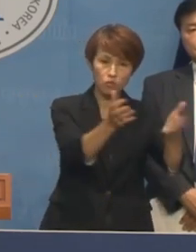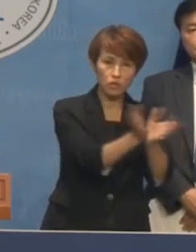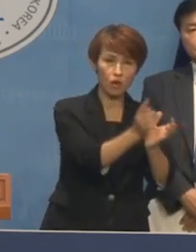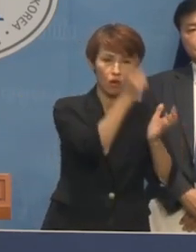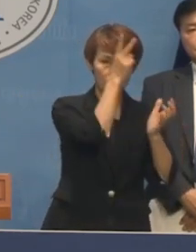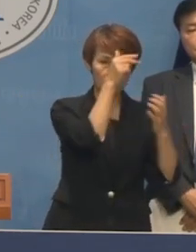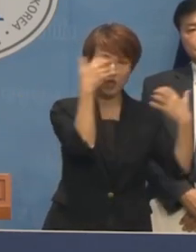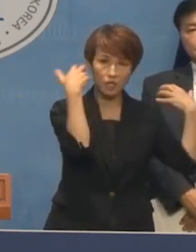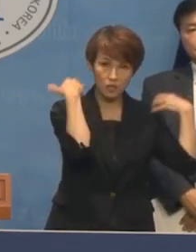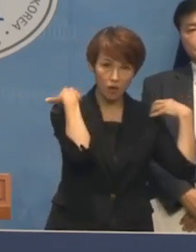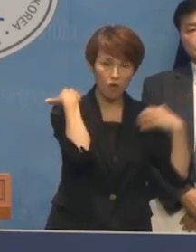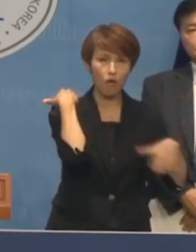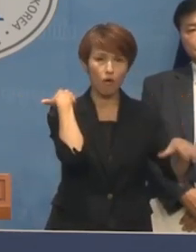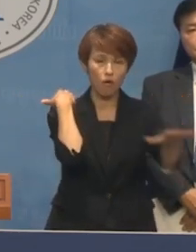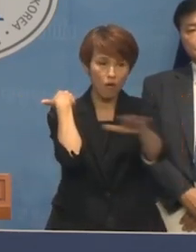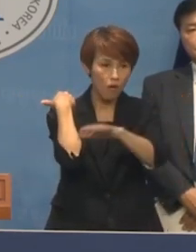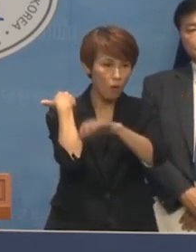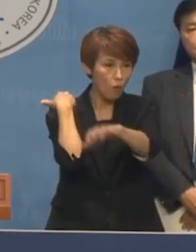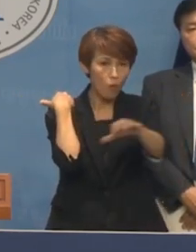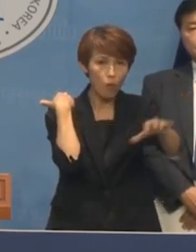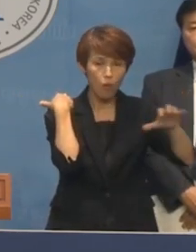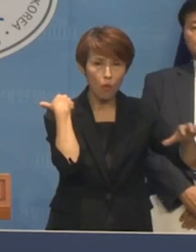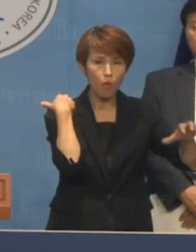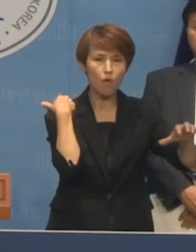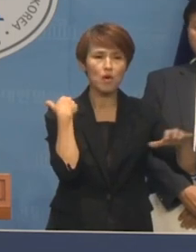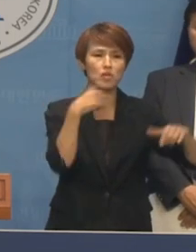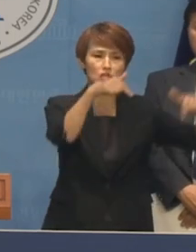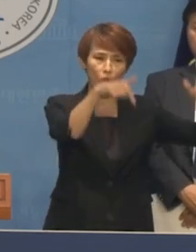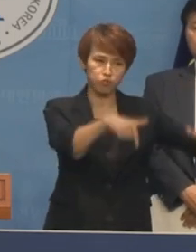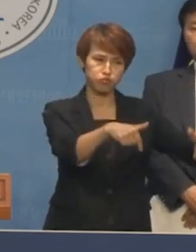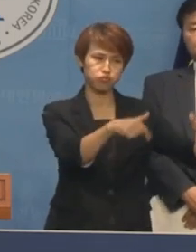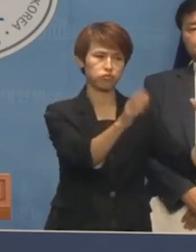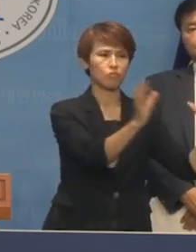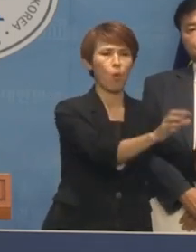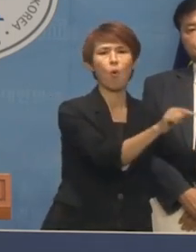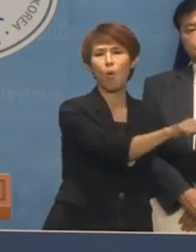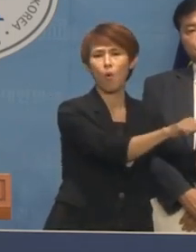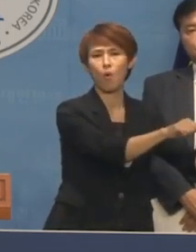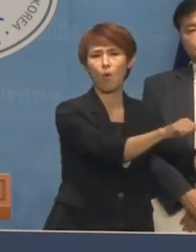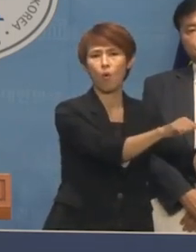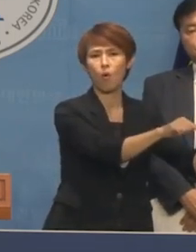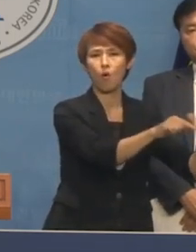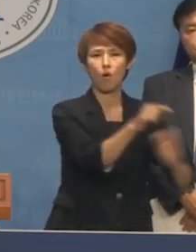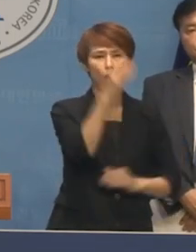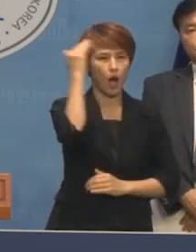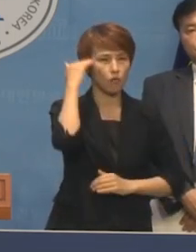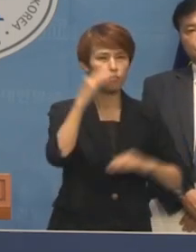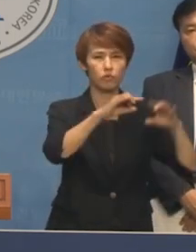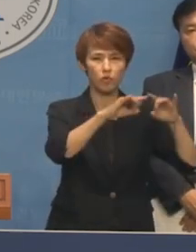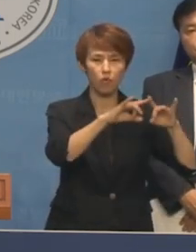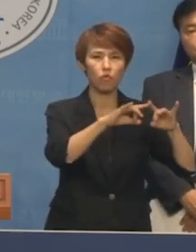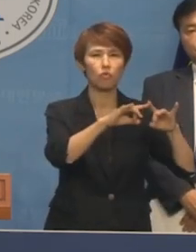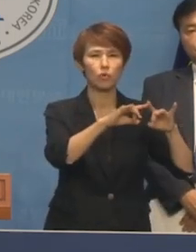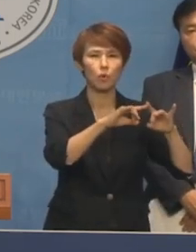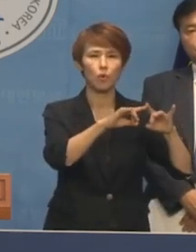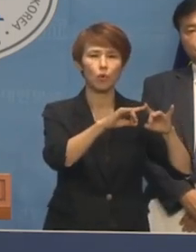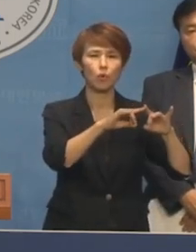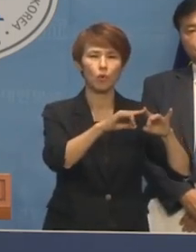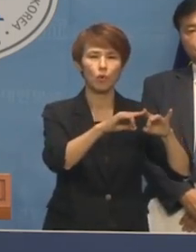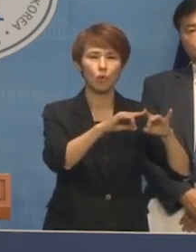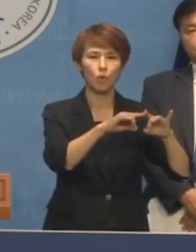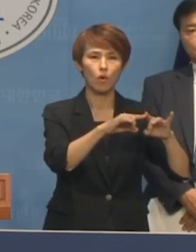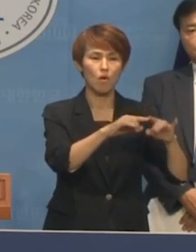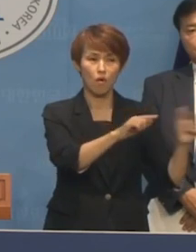등 전남 주요 기관이 서부권에 집중되어 있고 한전, 노총공사 등